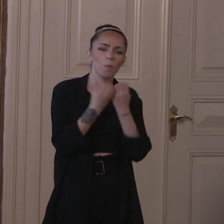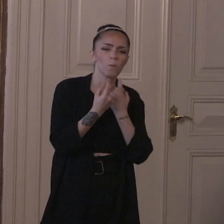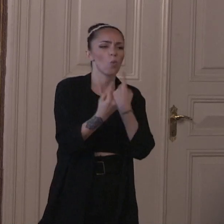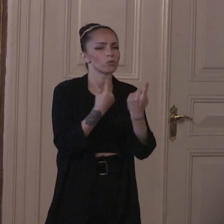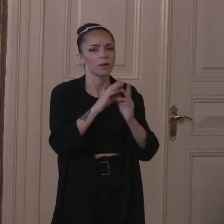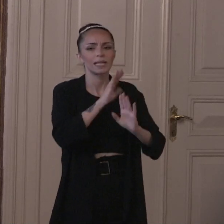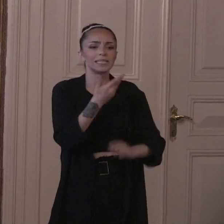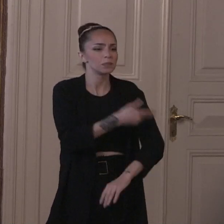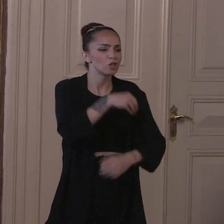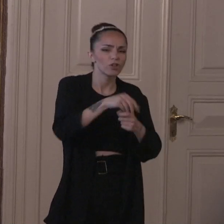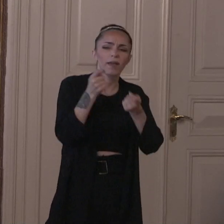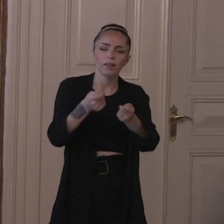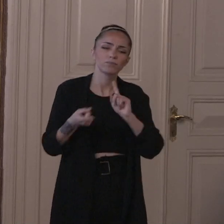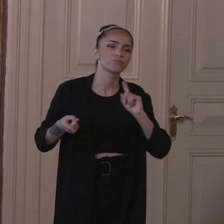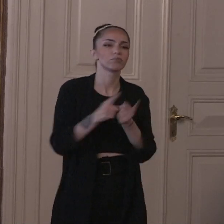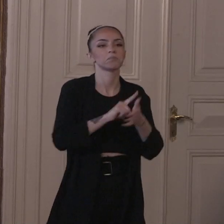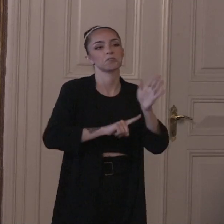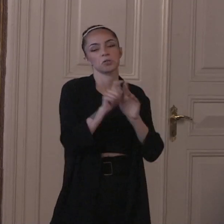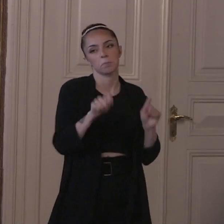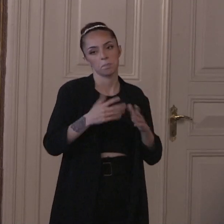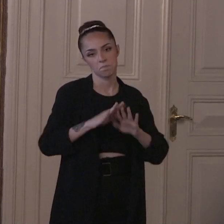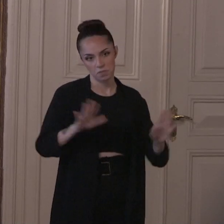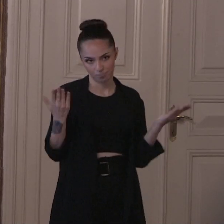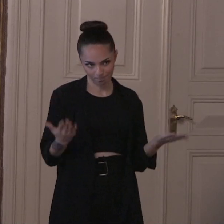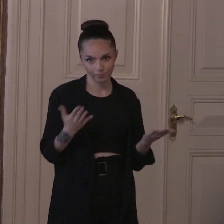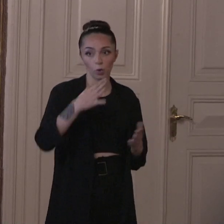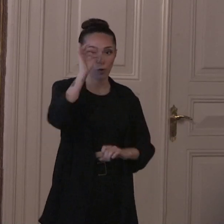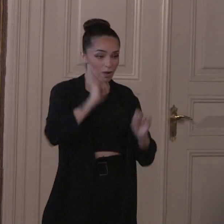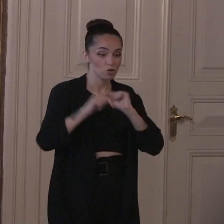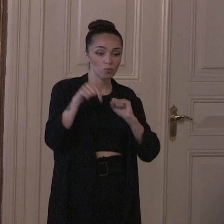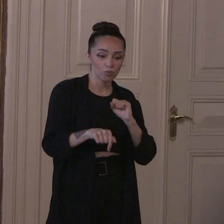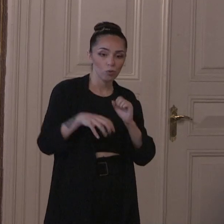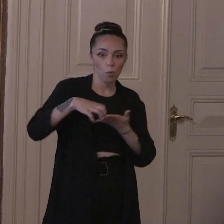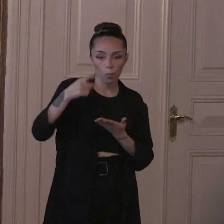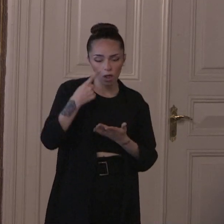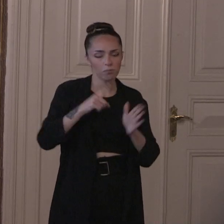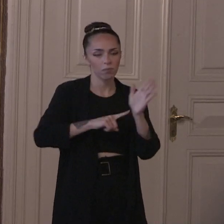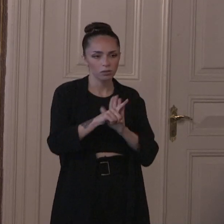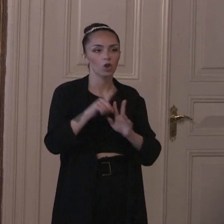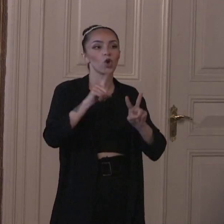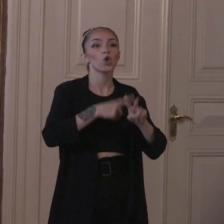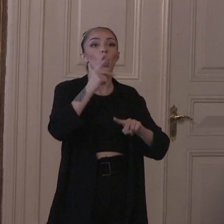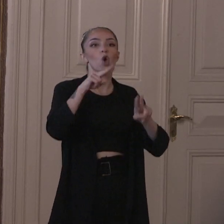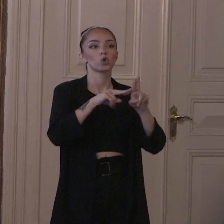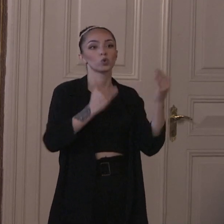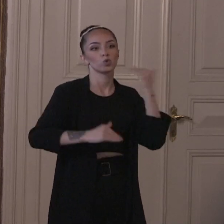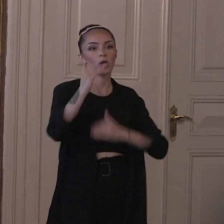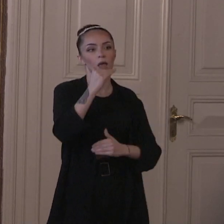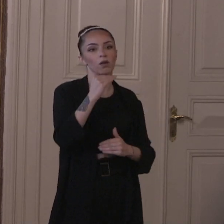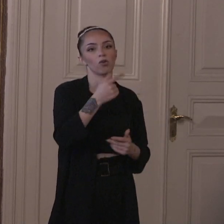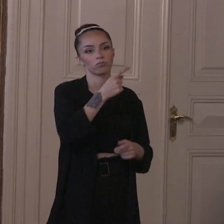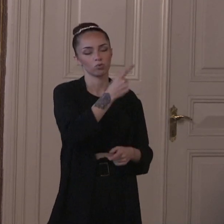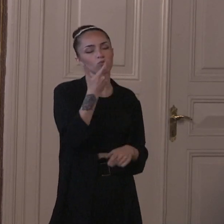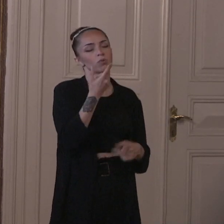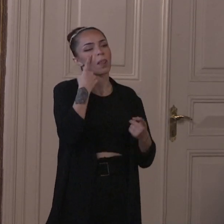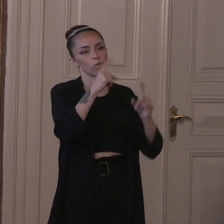içi eğitimi başarıyla gerçekleştirmiştir. Üniversitemizin bu alandaki başarıları YÖK nezdinde de olumlu değerlendirilmiştir.